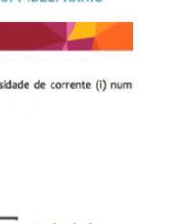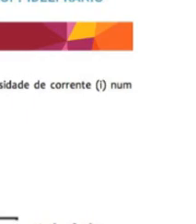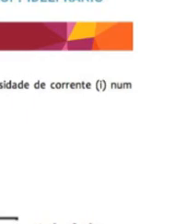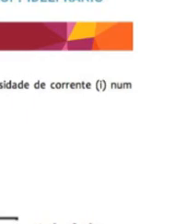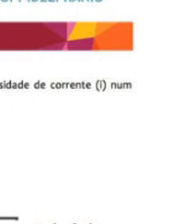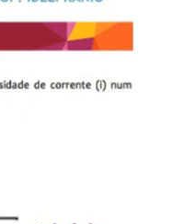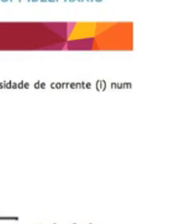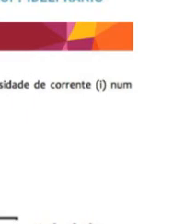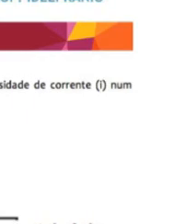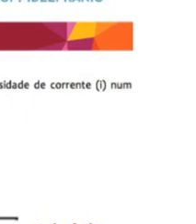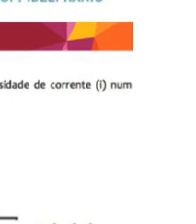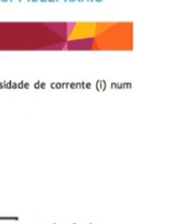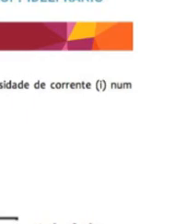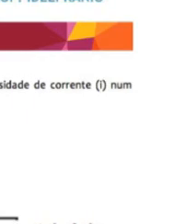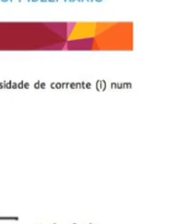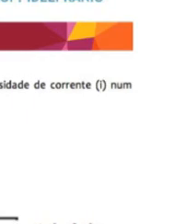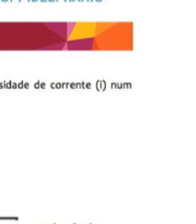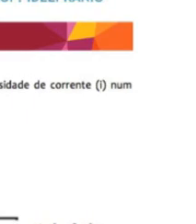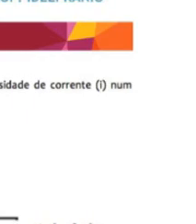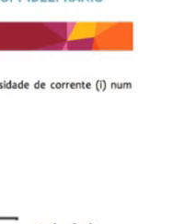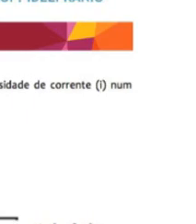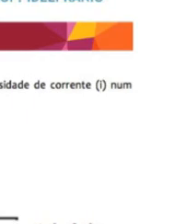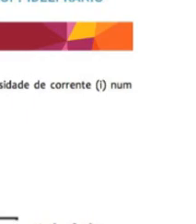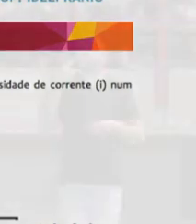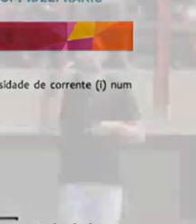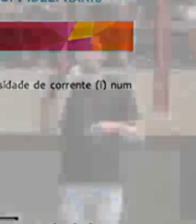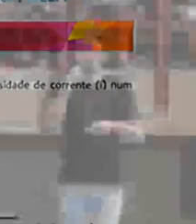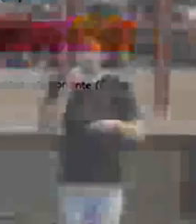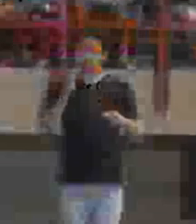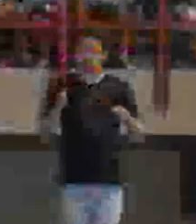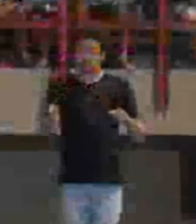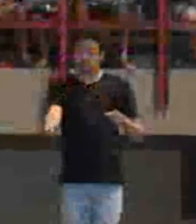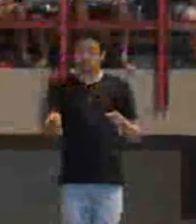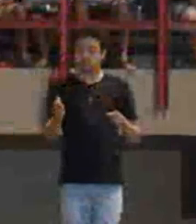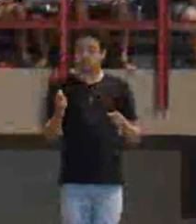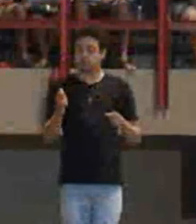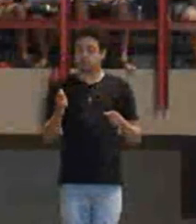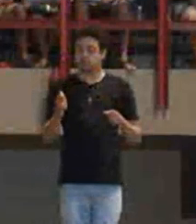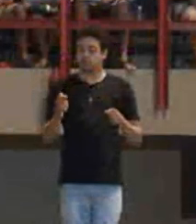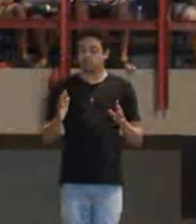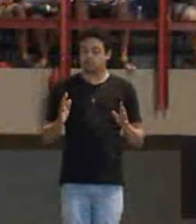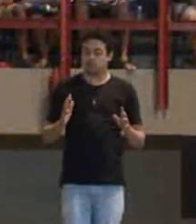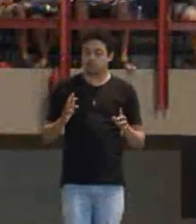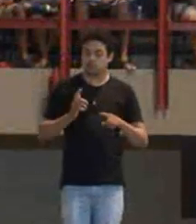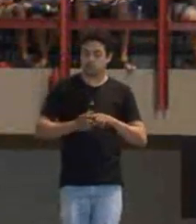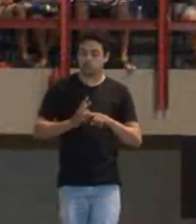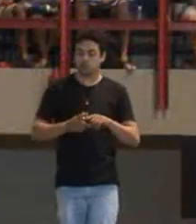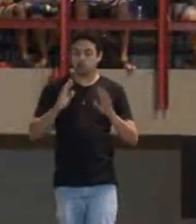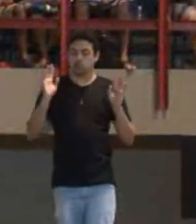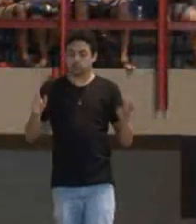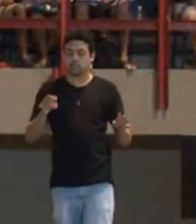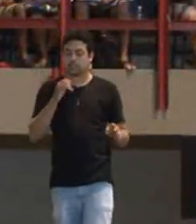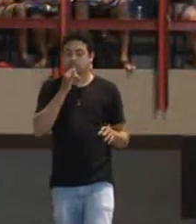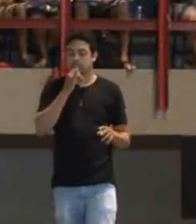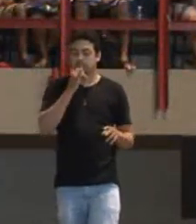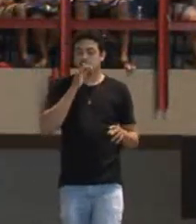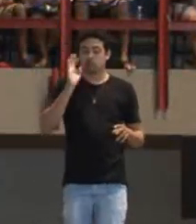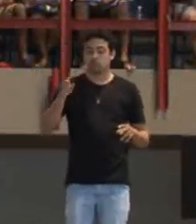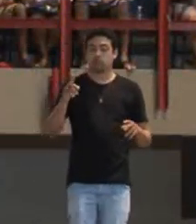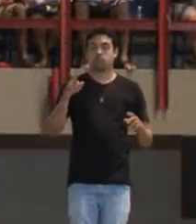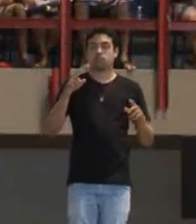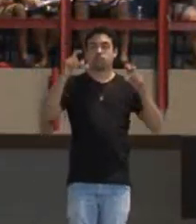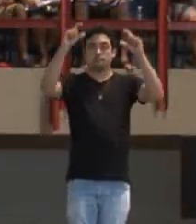quilowatt-hora nos 30 minutos de funcionamento. Ei, uma daquelas 3 equações que a gente